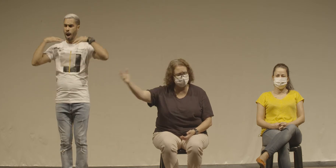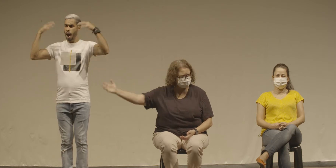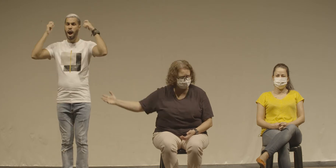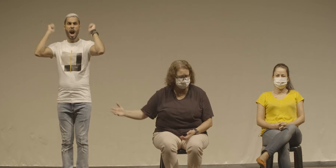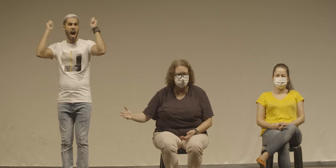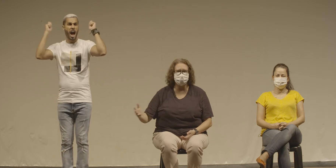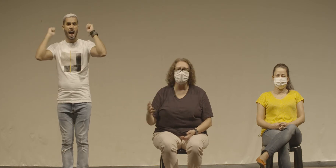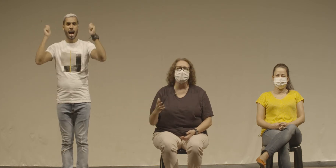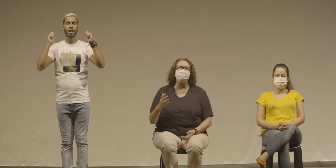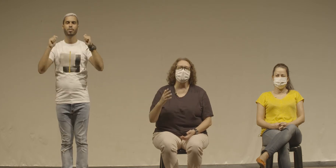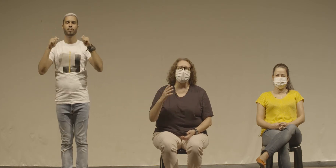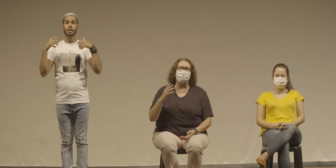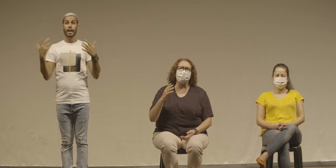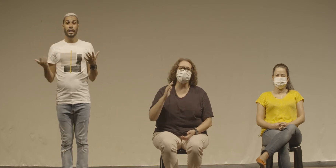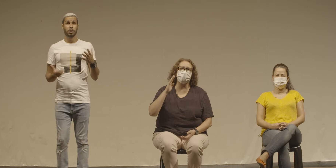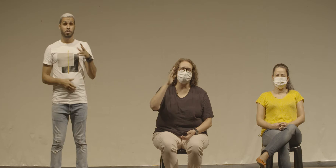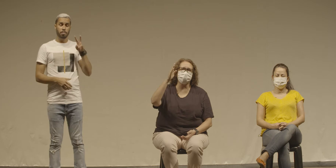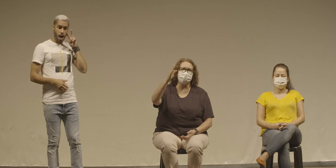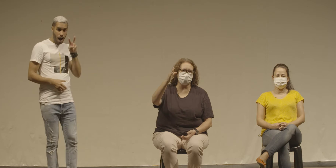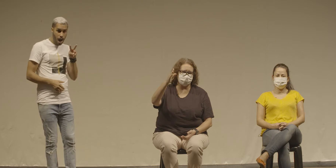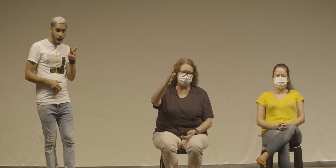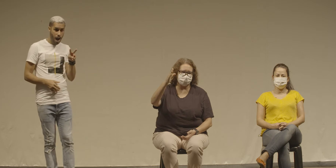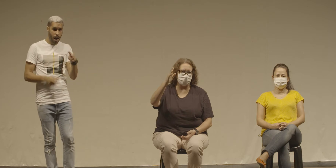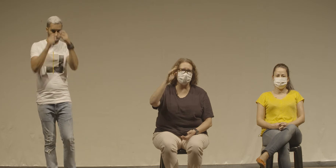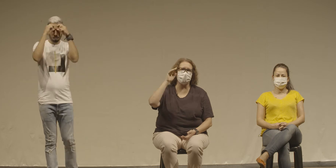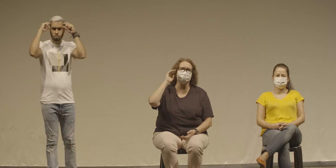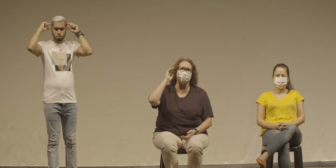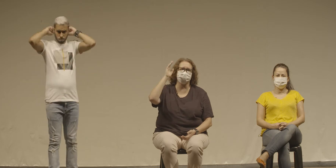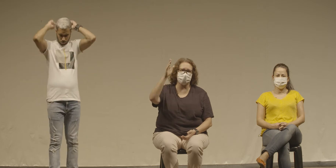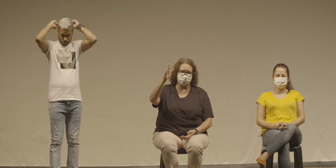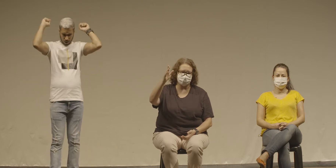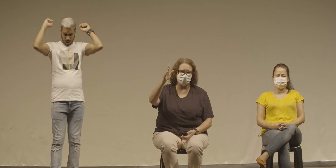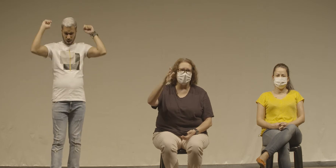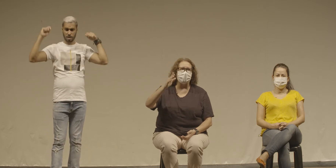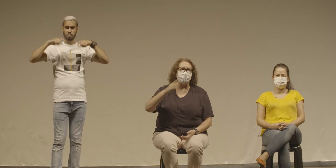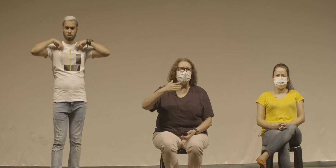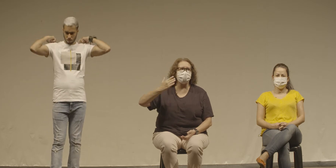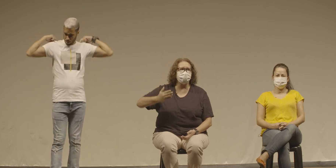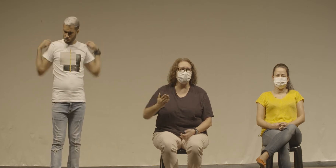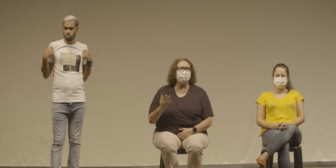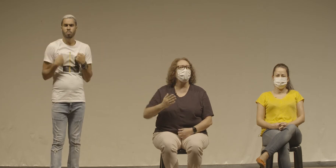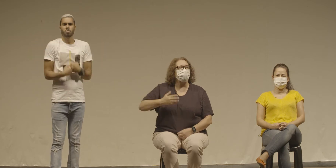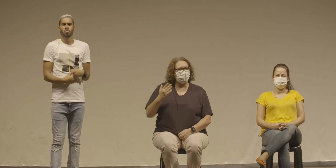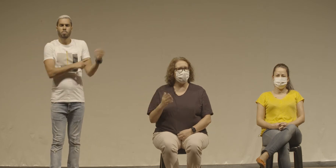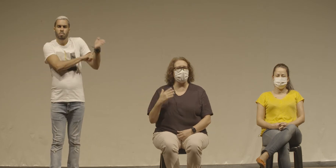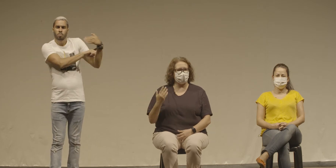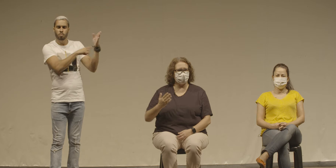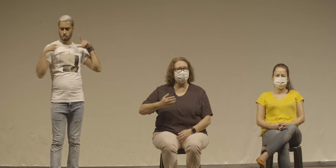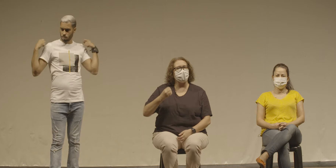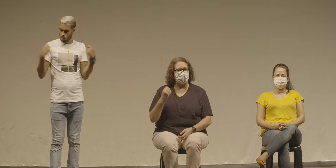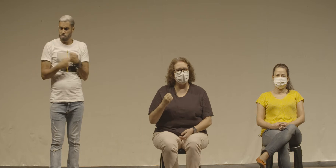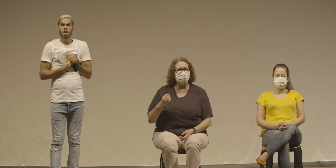ou todos os esportes, ela escolha seus ídolos e ela tenha seus ícones. E a televisão, a mídia,